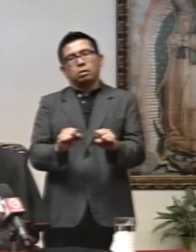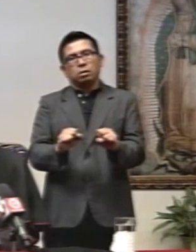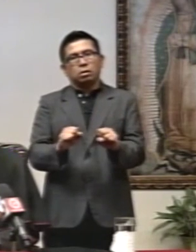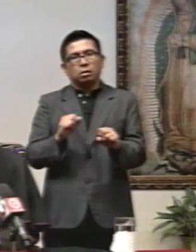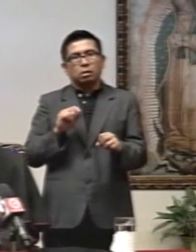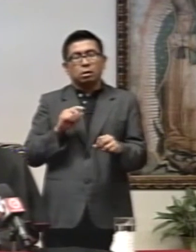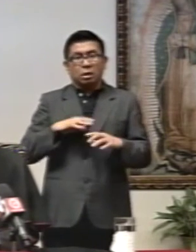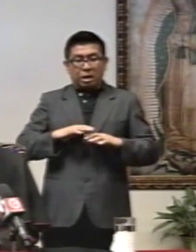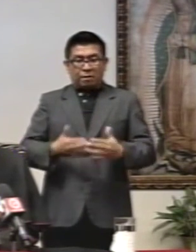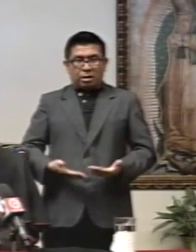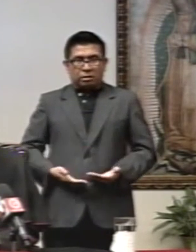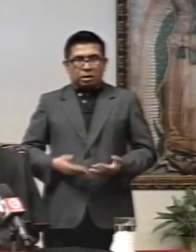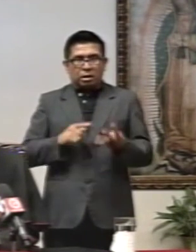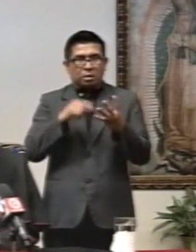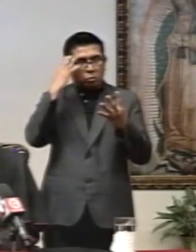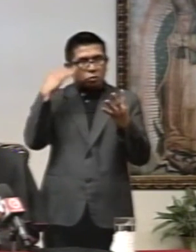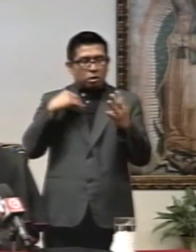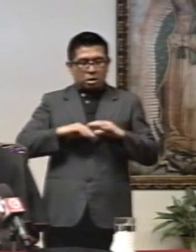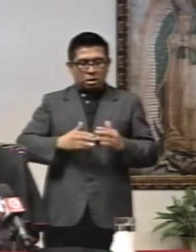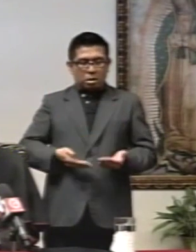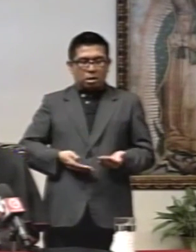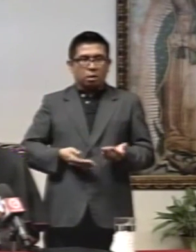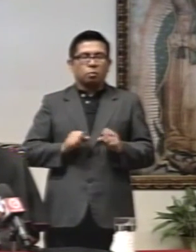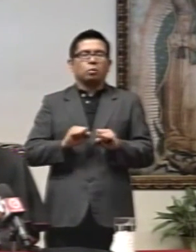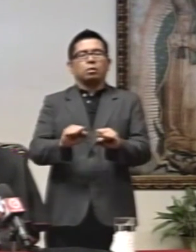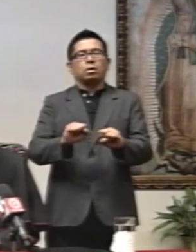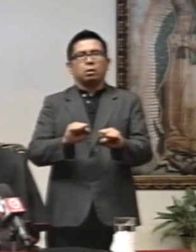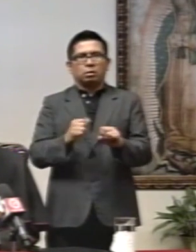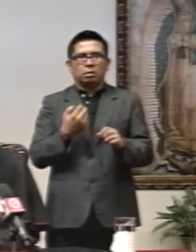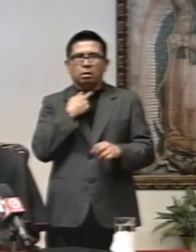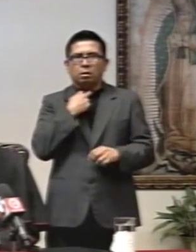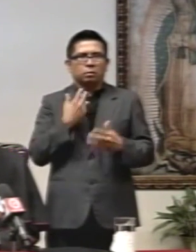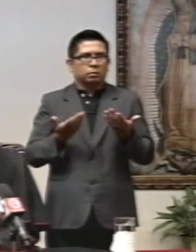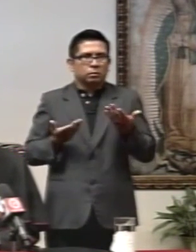en su seno, antes de dar a luz el niño.